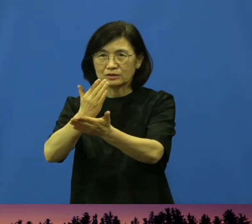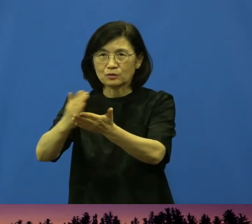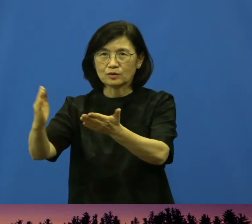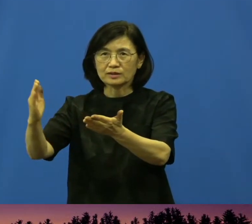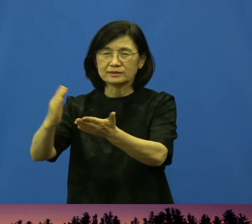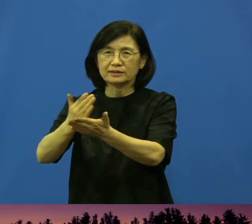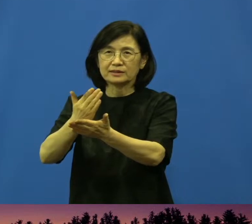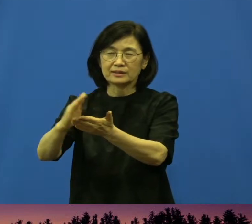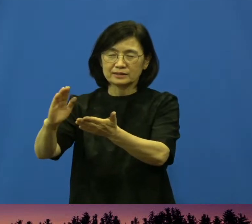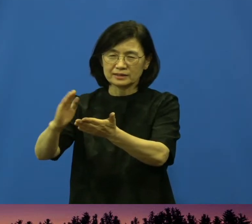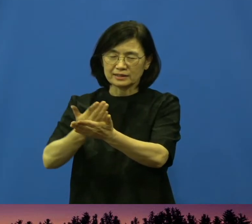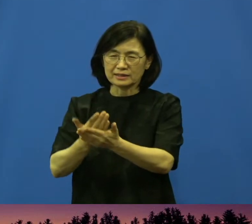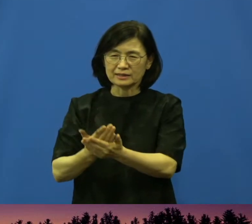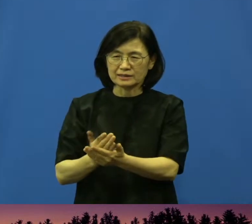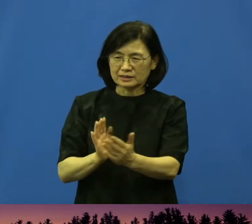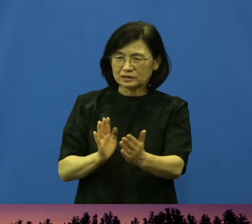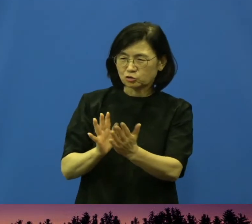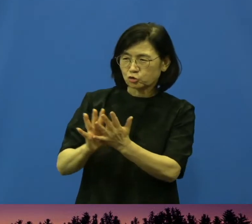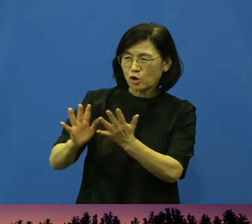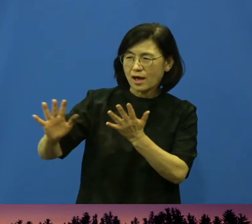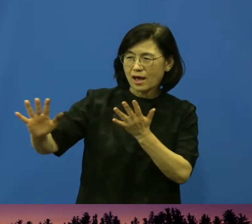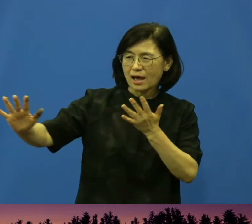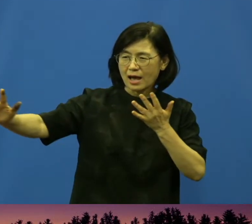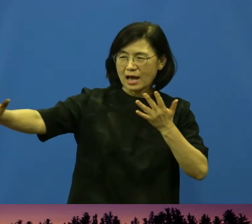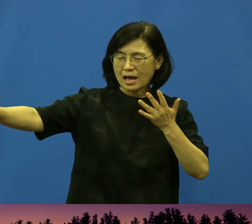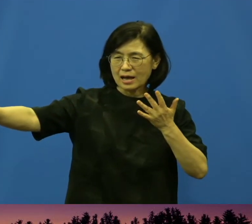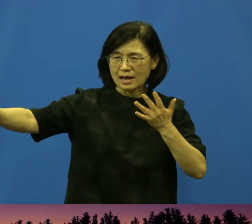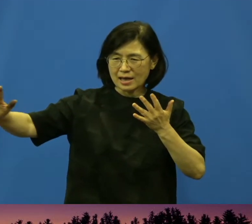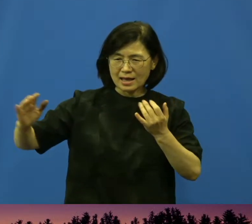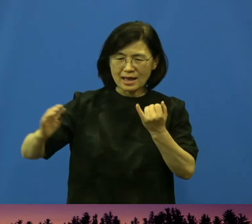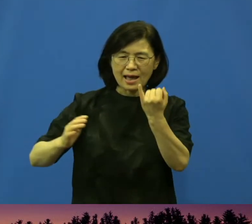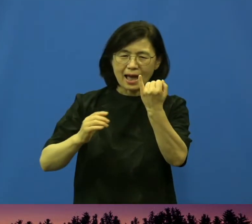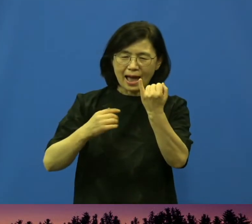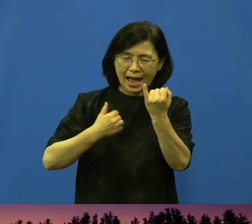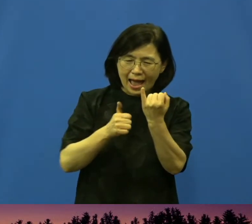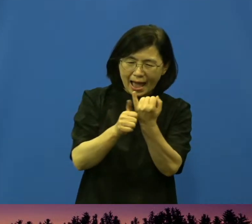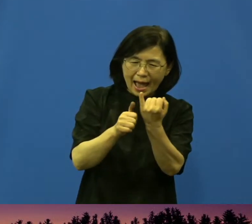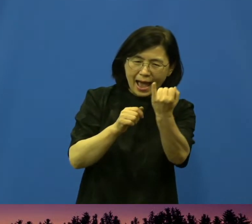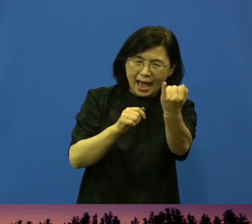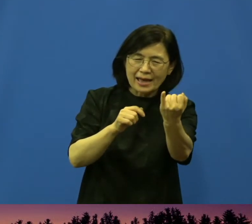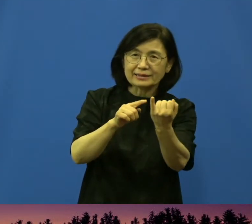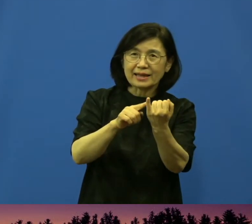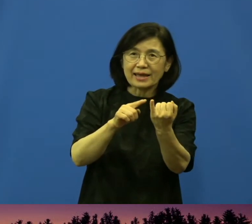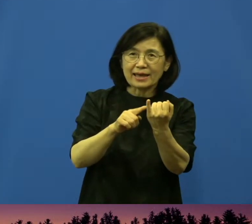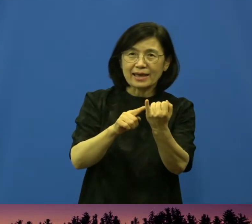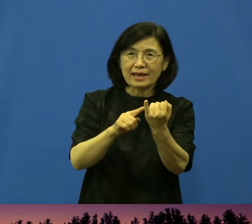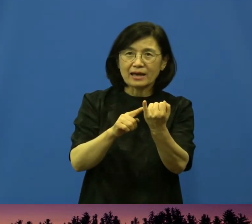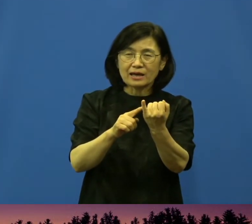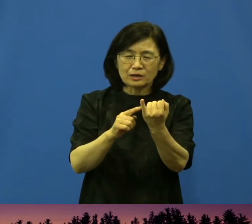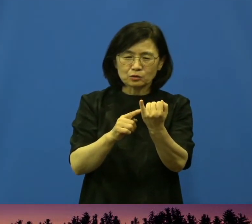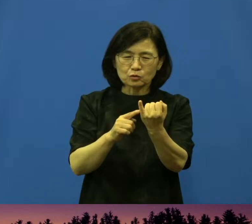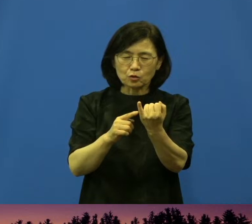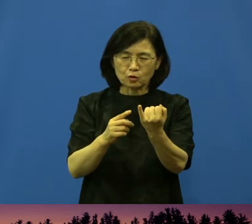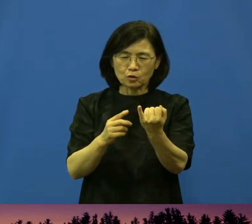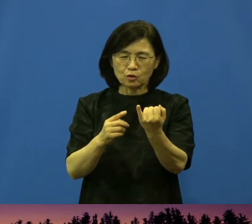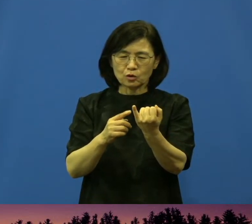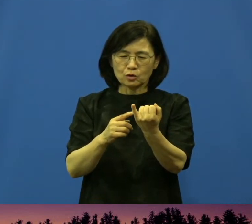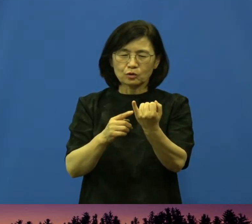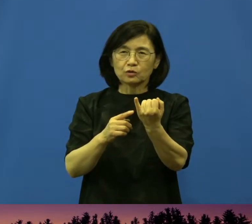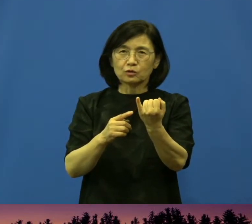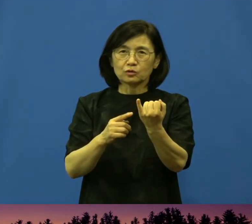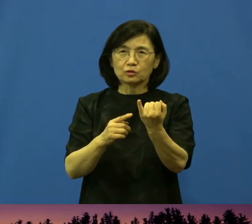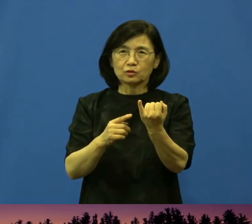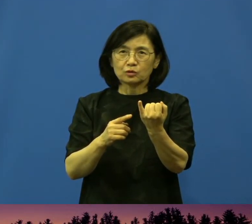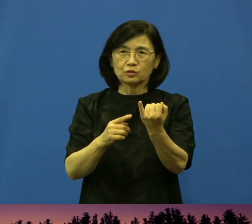또 거기도 머리를 쓰고 다 자기 아내 라헬을 레아하고 다 해서 공격하면